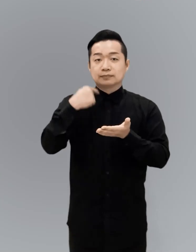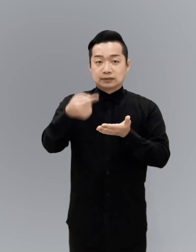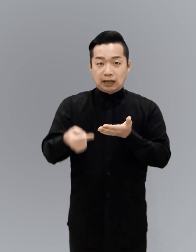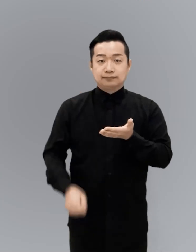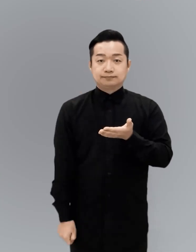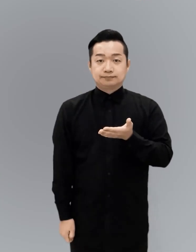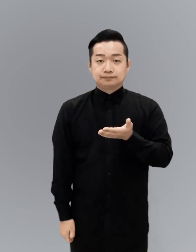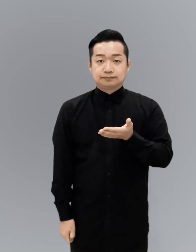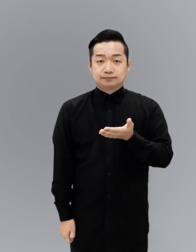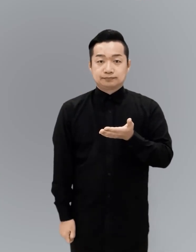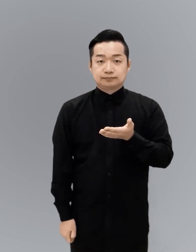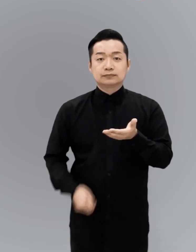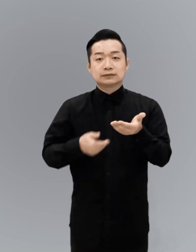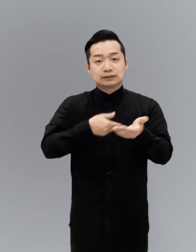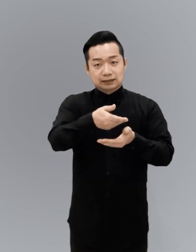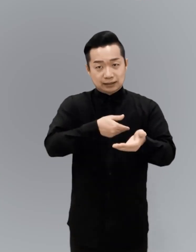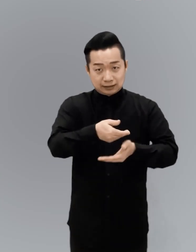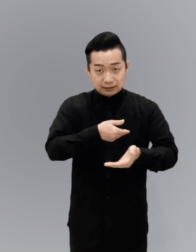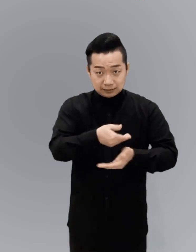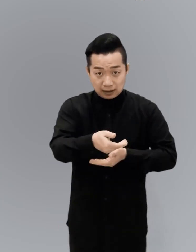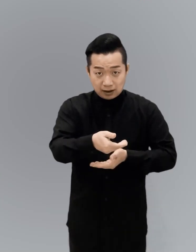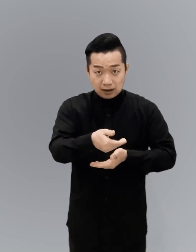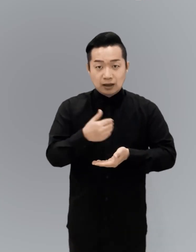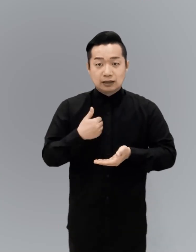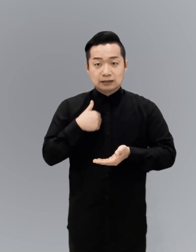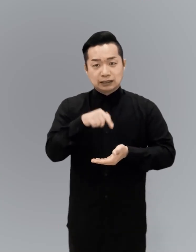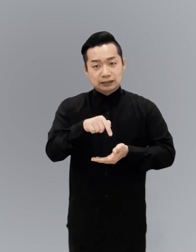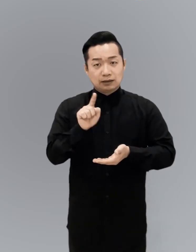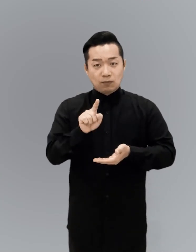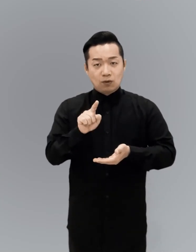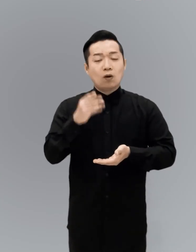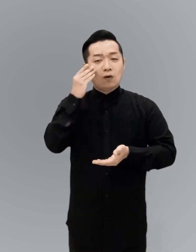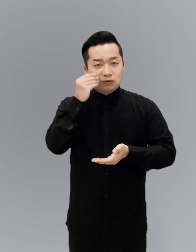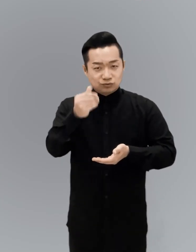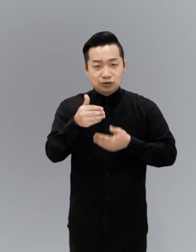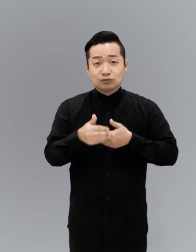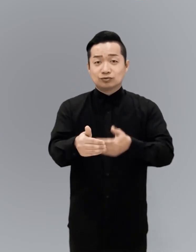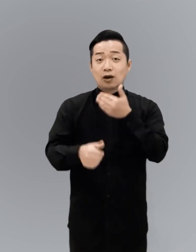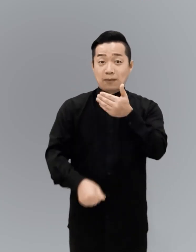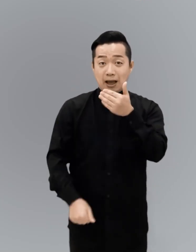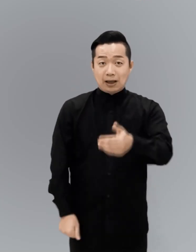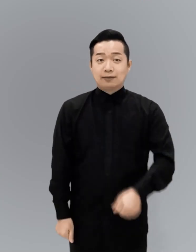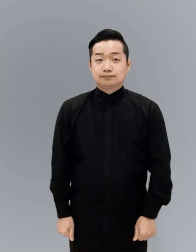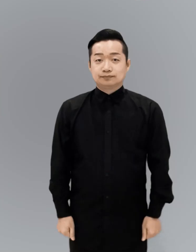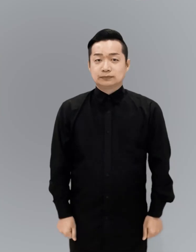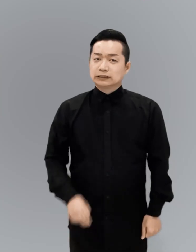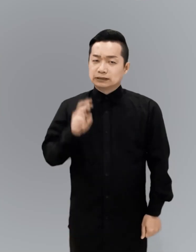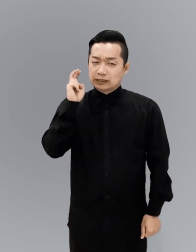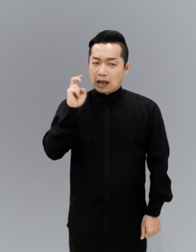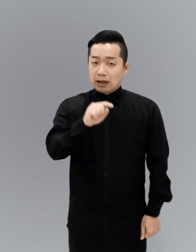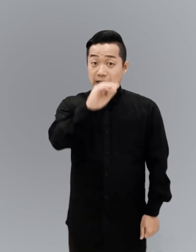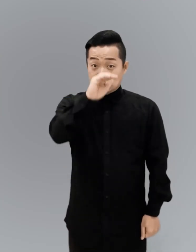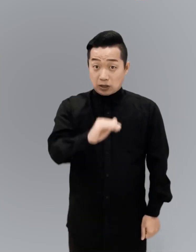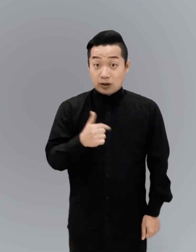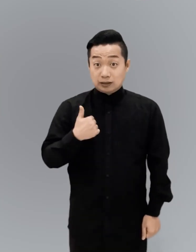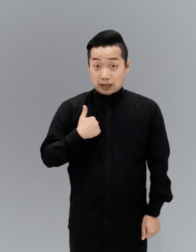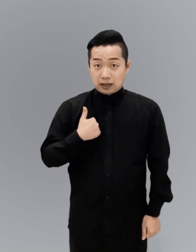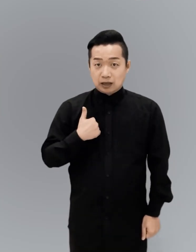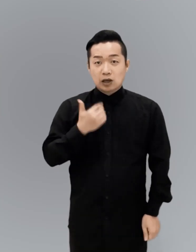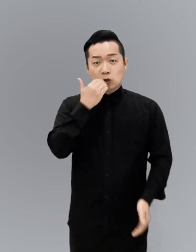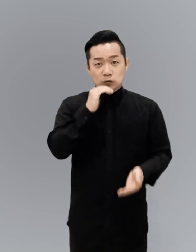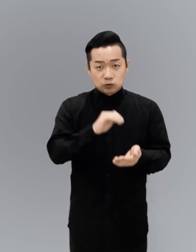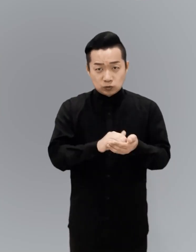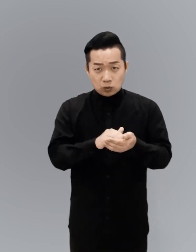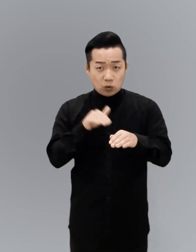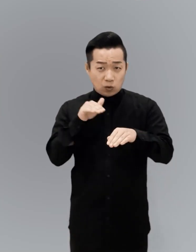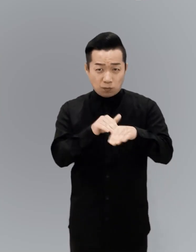받고 그 다음에 그걸 이야기를 나누니까 제가 이렇게 스무스하게 넘어가게 되더라고요. 아마도 그런 부분이